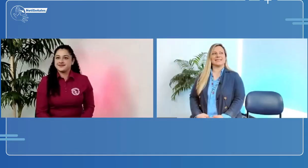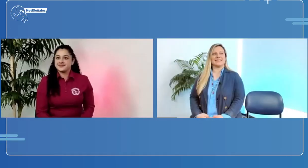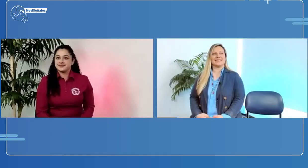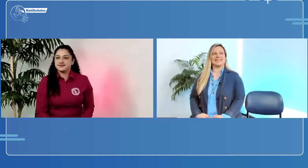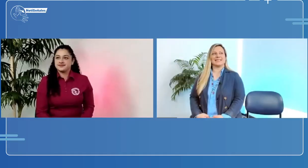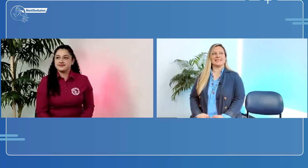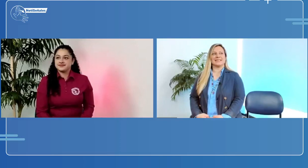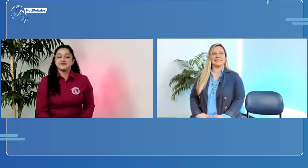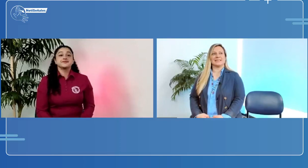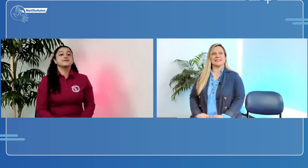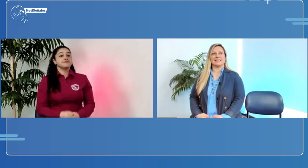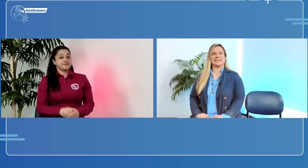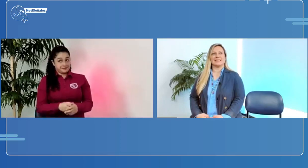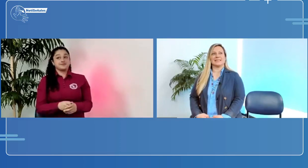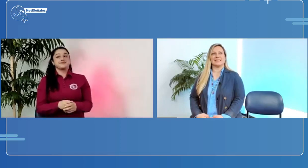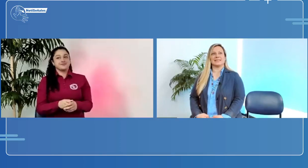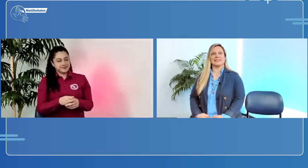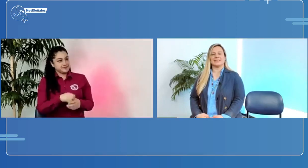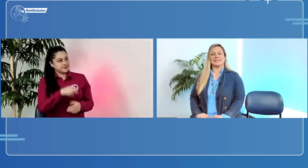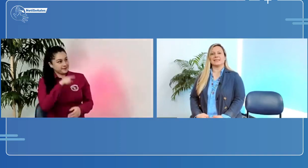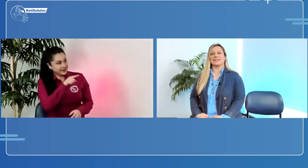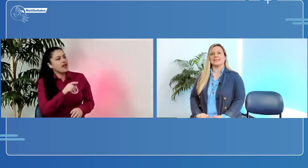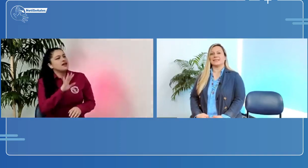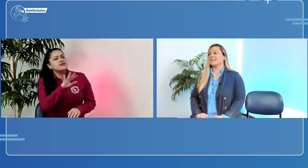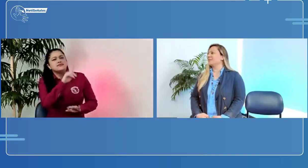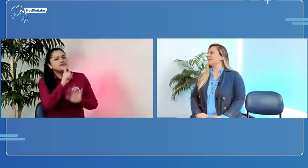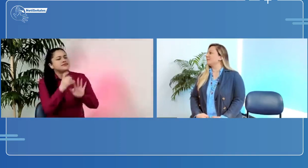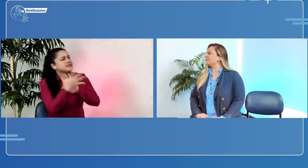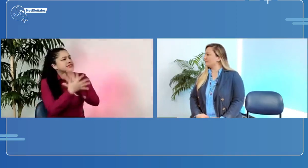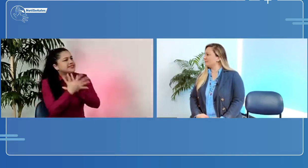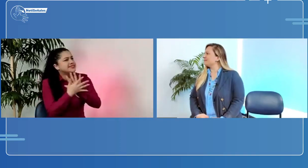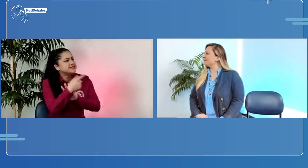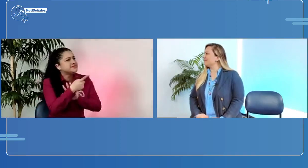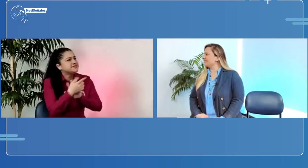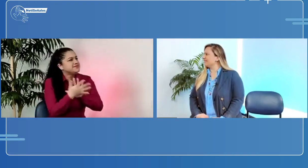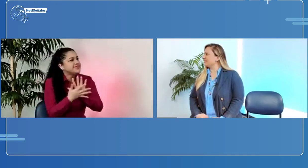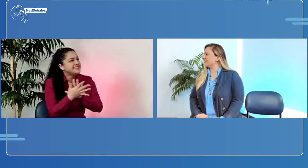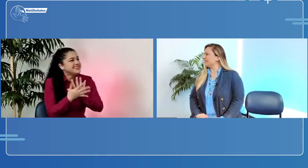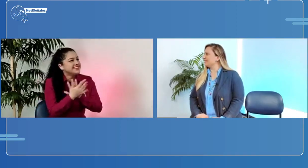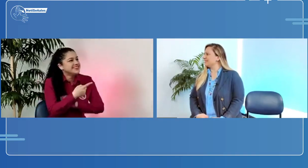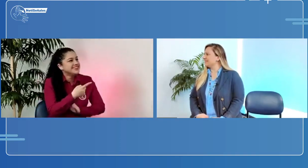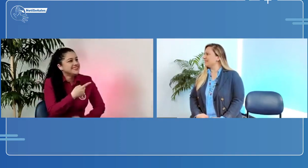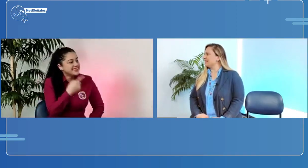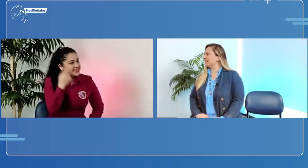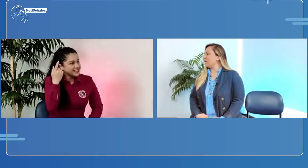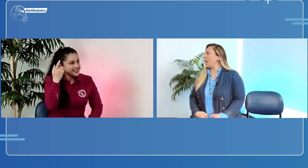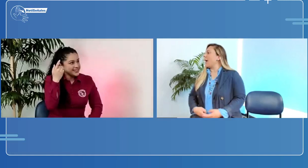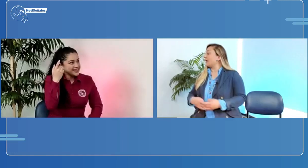entonces, listo, claro que sí. Quiero hacerte, ¿cómo es tu seña?